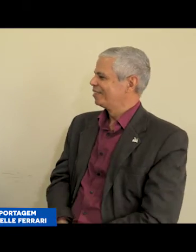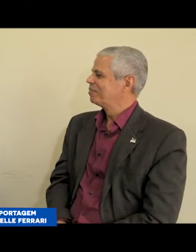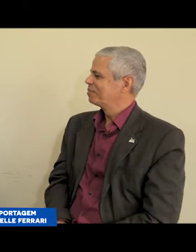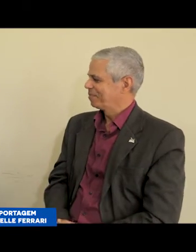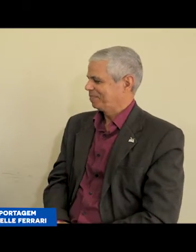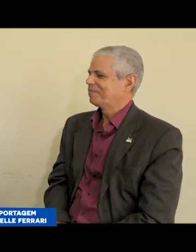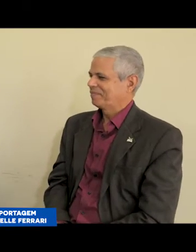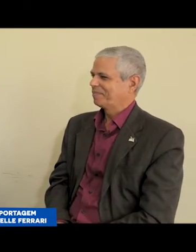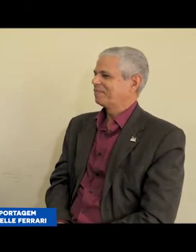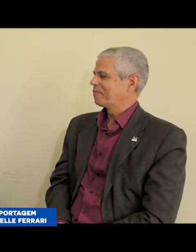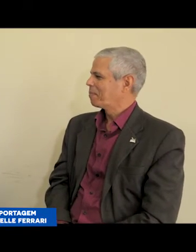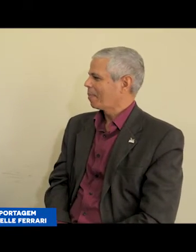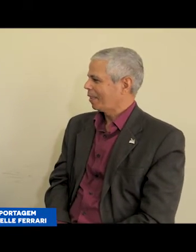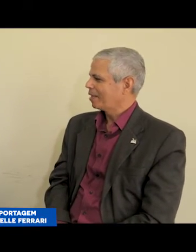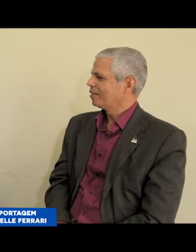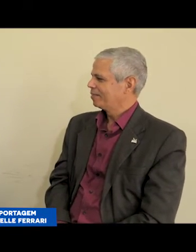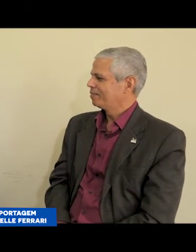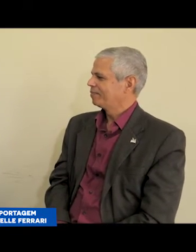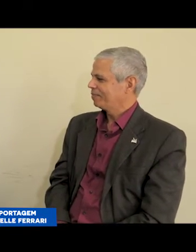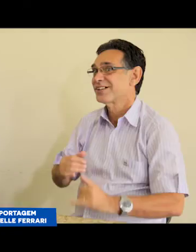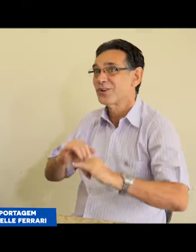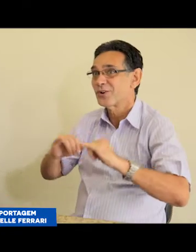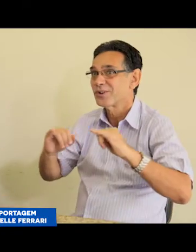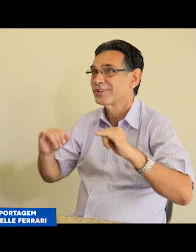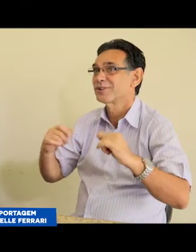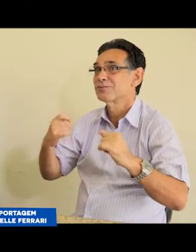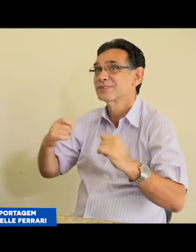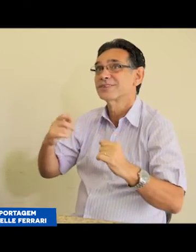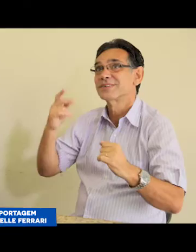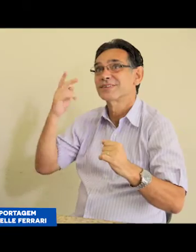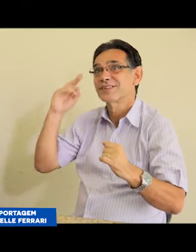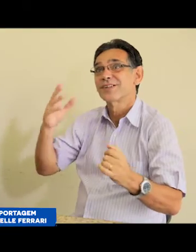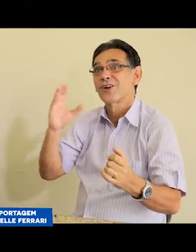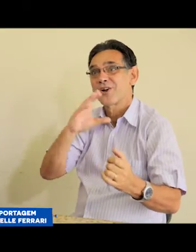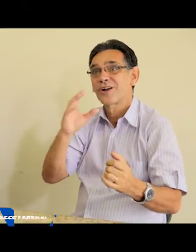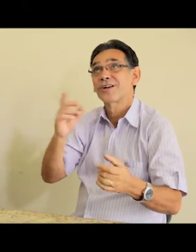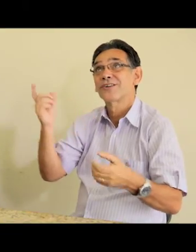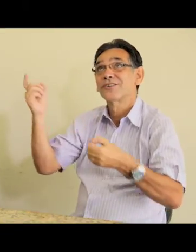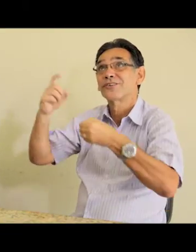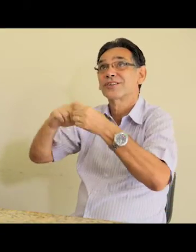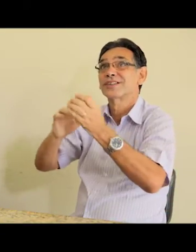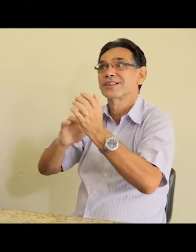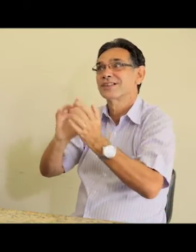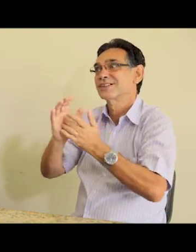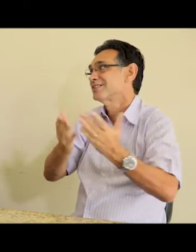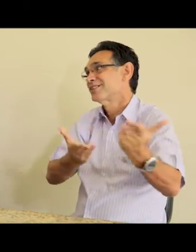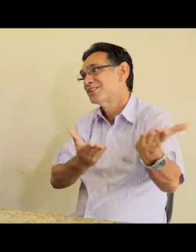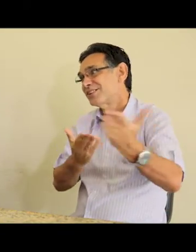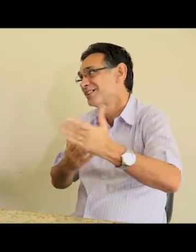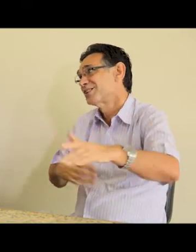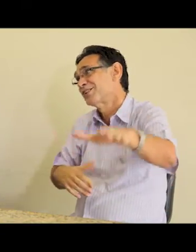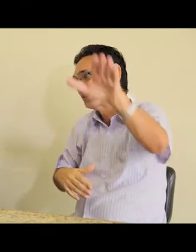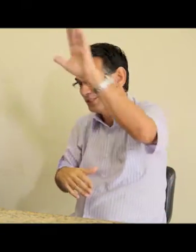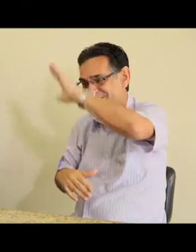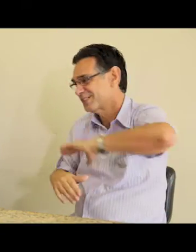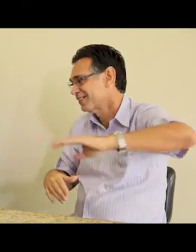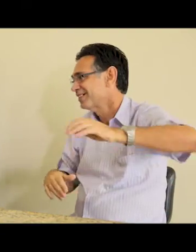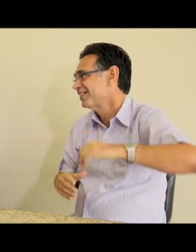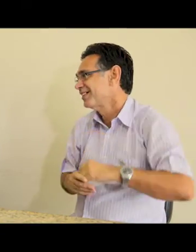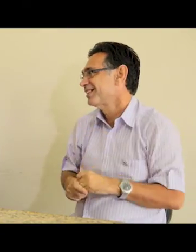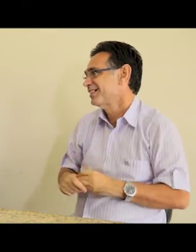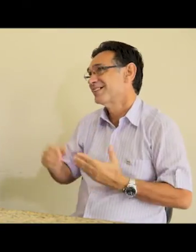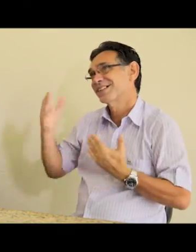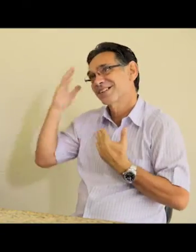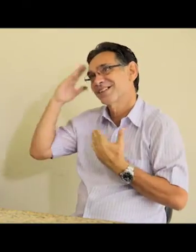Sábado passado tivemos um batismo e agradeço a Deus por isso. Eu quero anunciar agora para você, surdo, que está me assistindo, venha